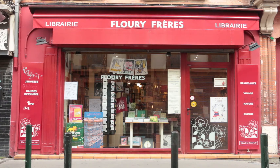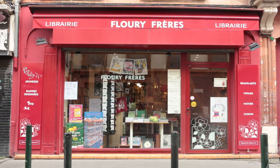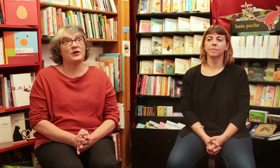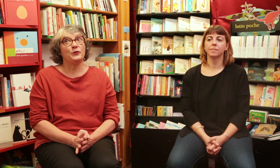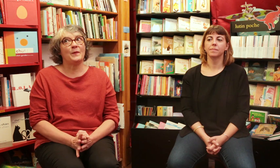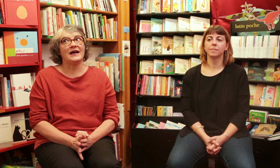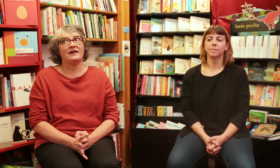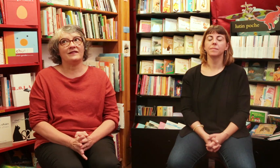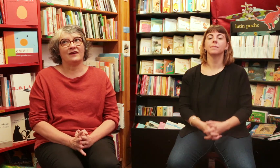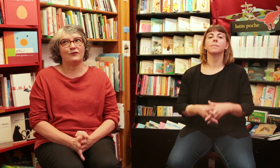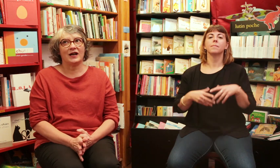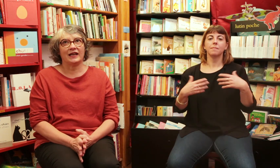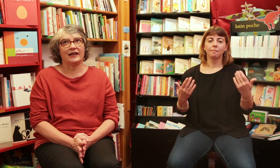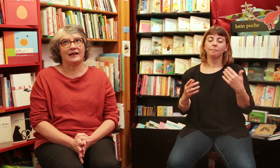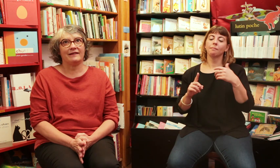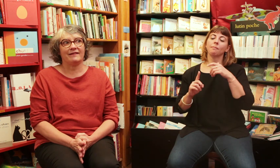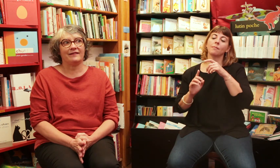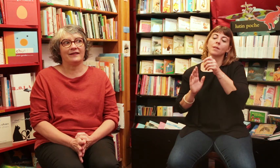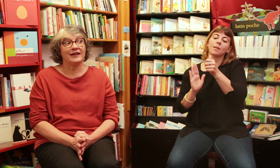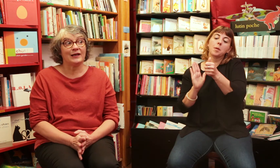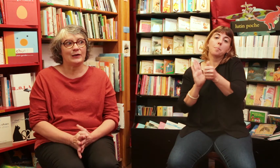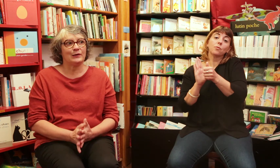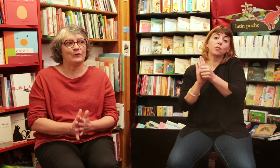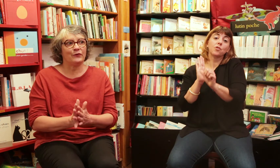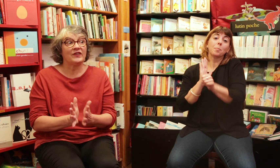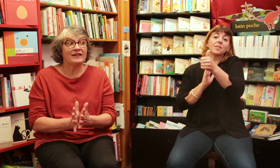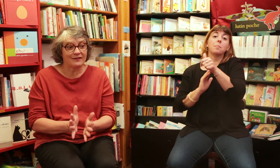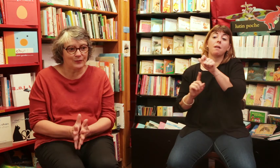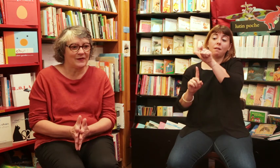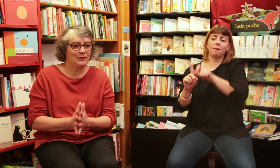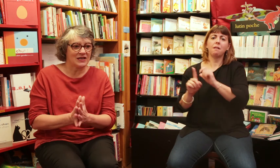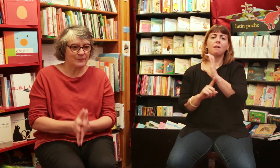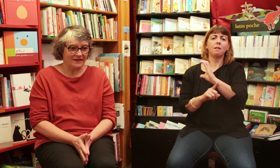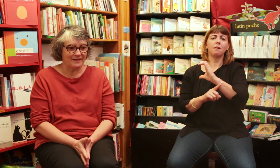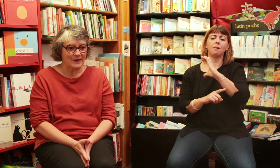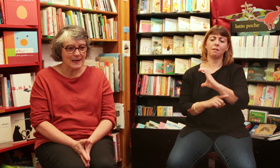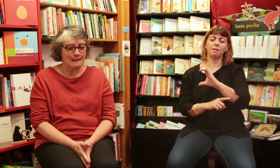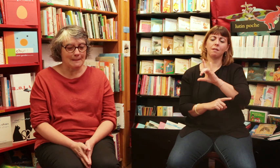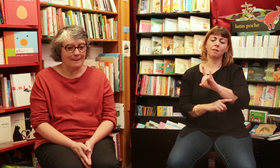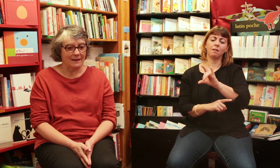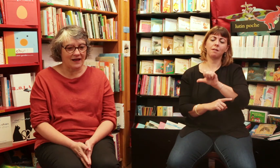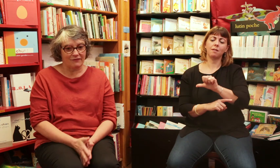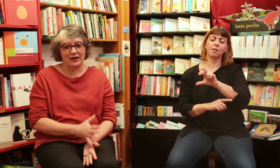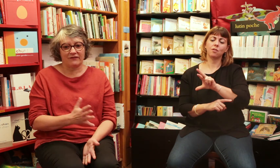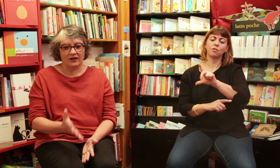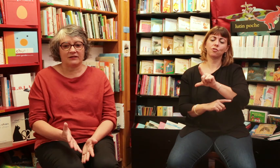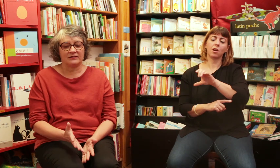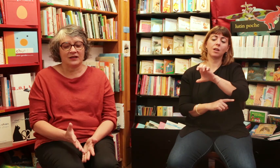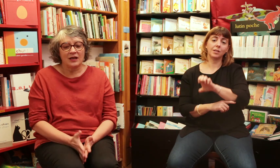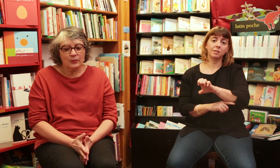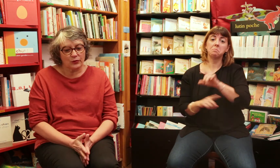J'ai fait ce choix de ne pas savoir quel était le sexe du personnage principal avant la